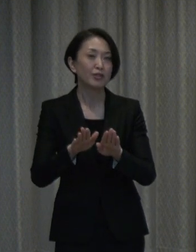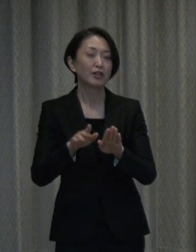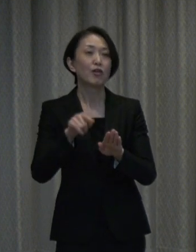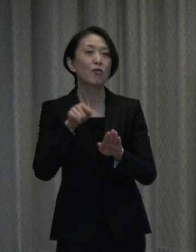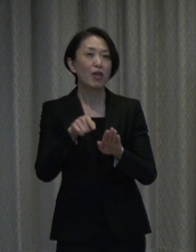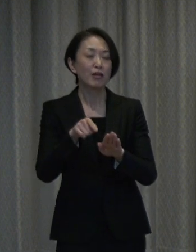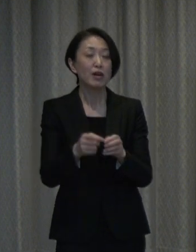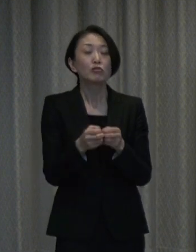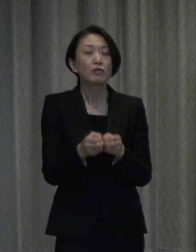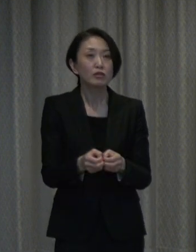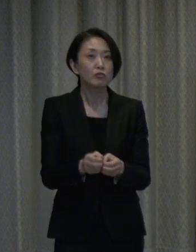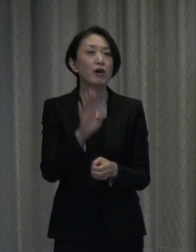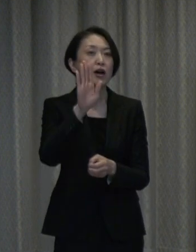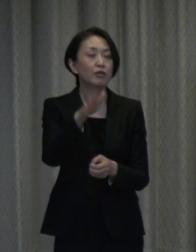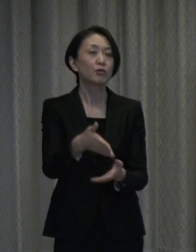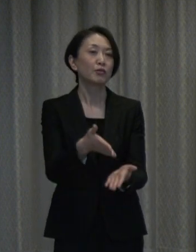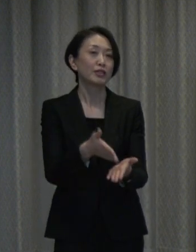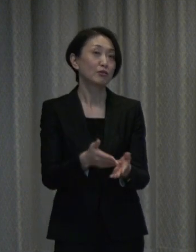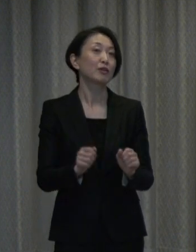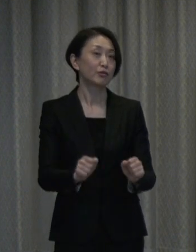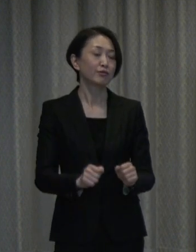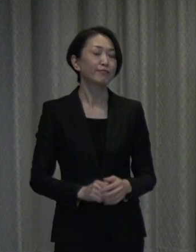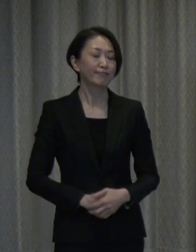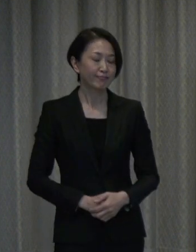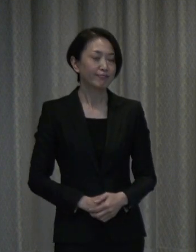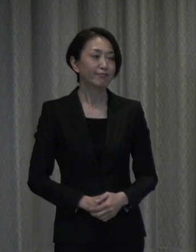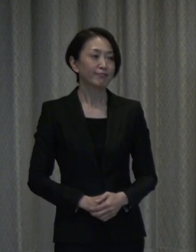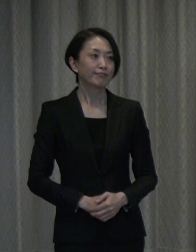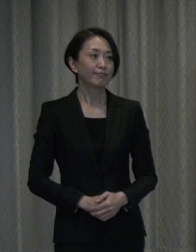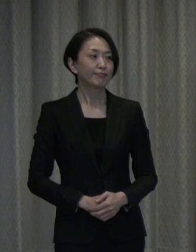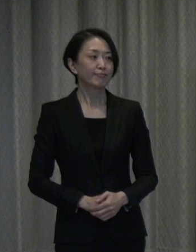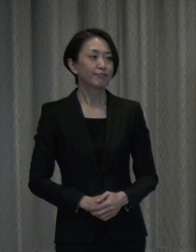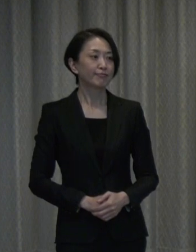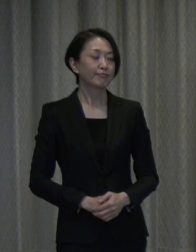は今から説明をさせていただきます。